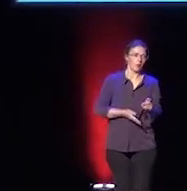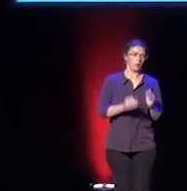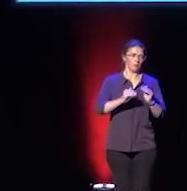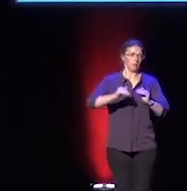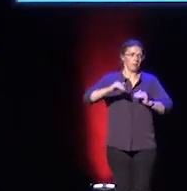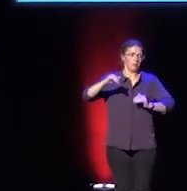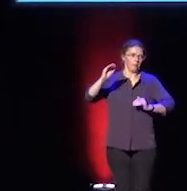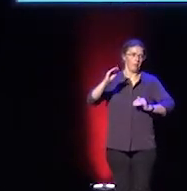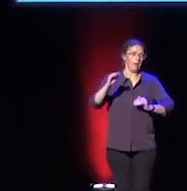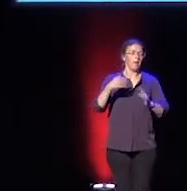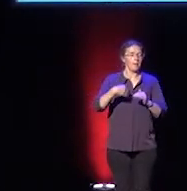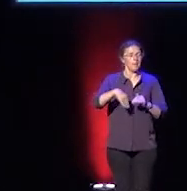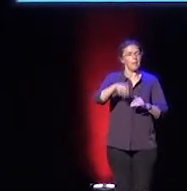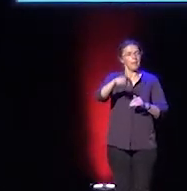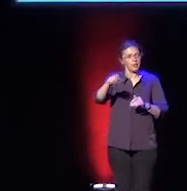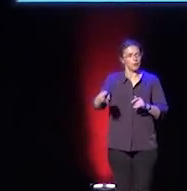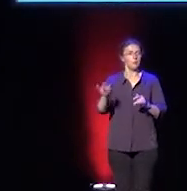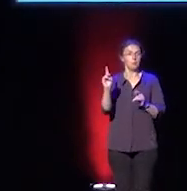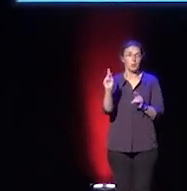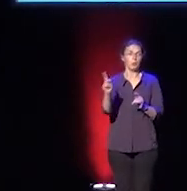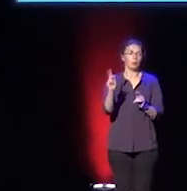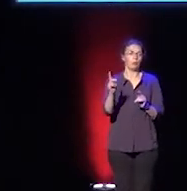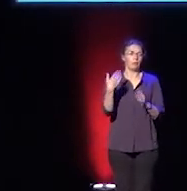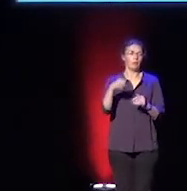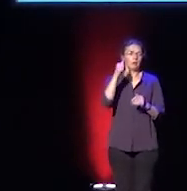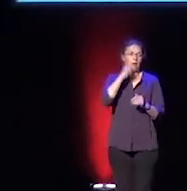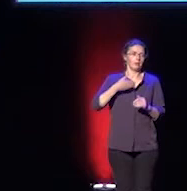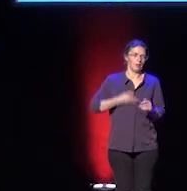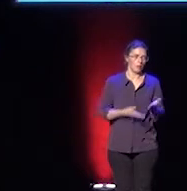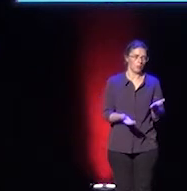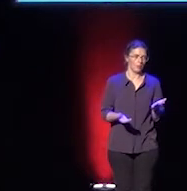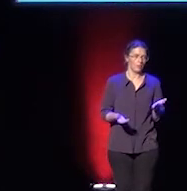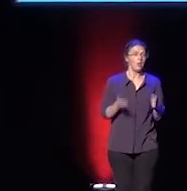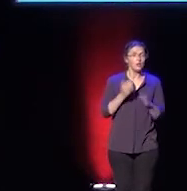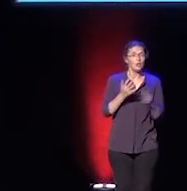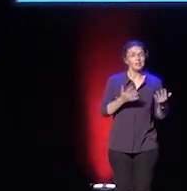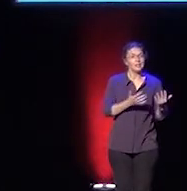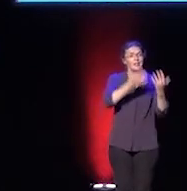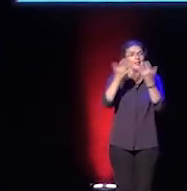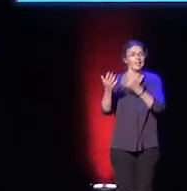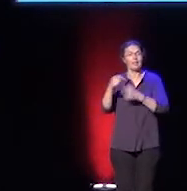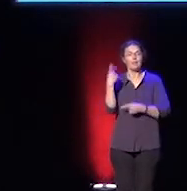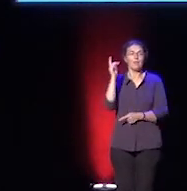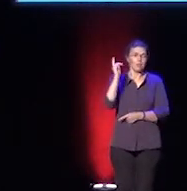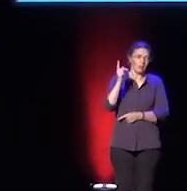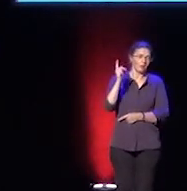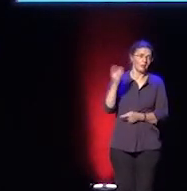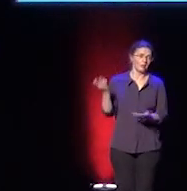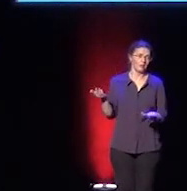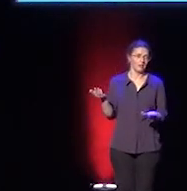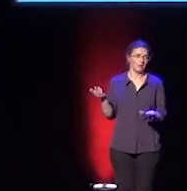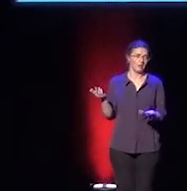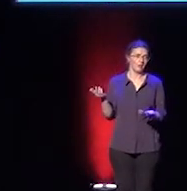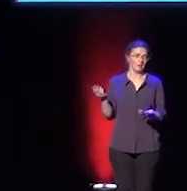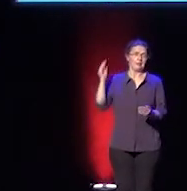des Personenkreises, der von Altersarmut bedroht sein könnte, wenn wir also seit 10 Jahren davor warnen und